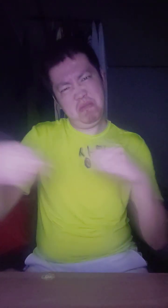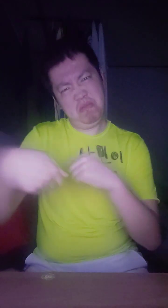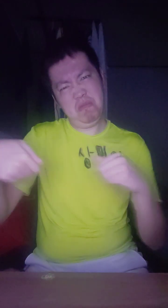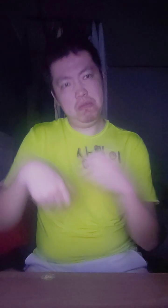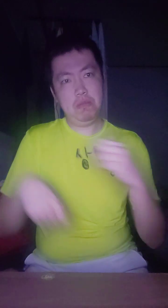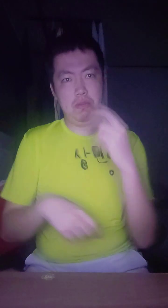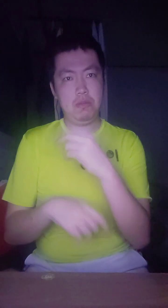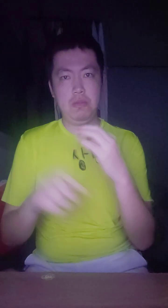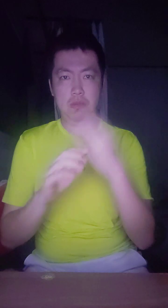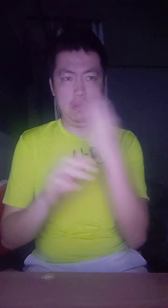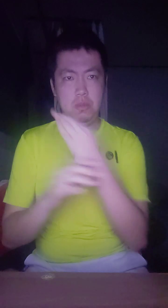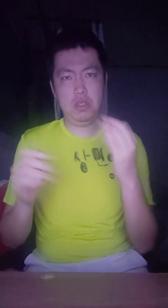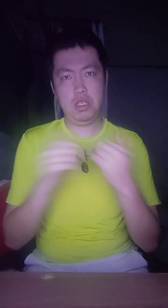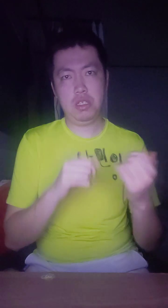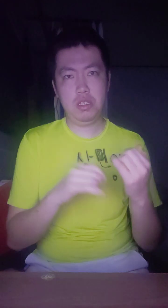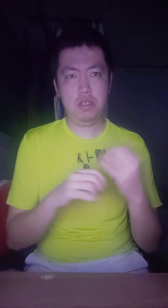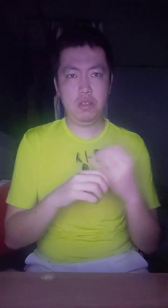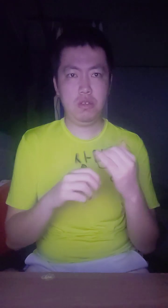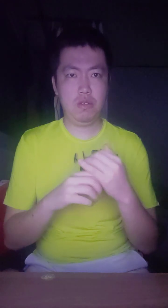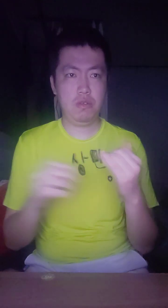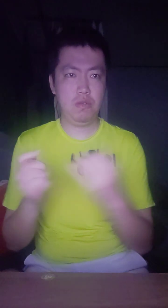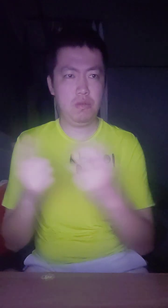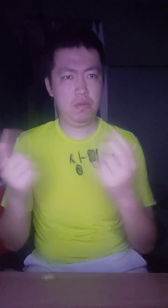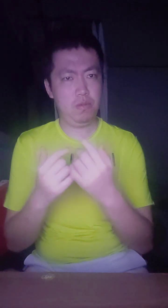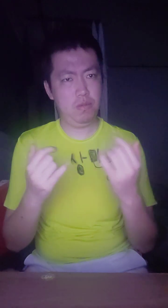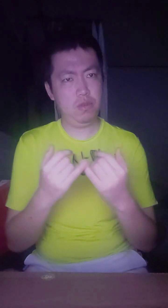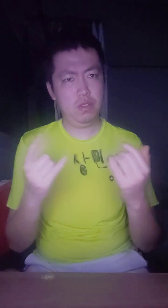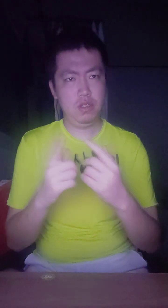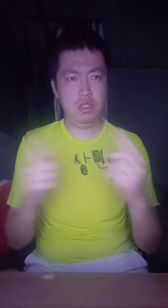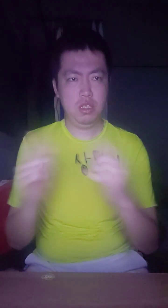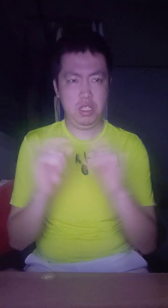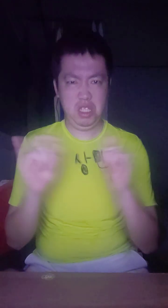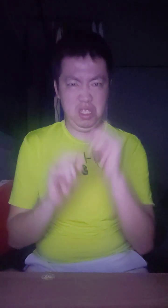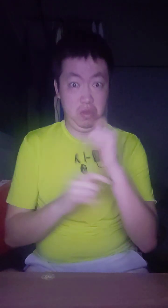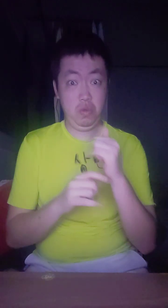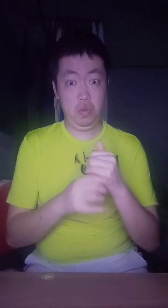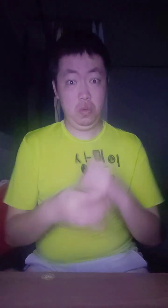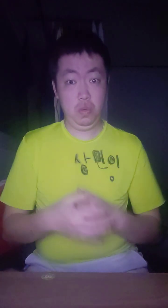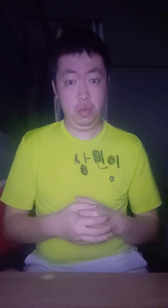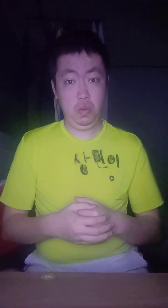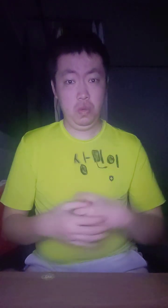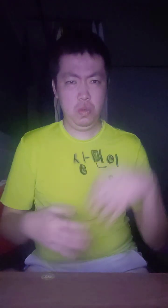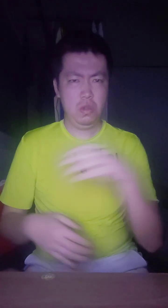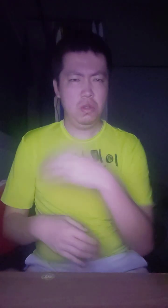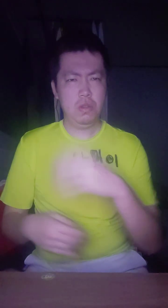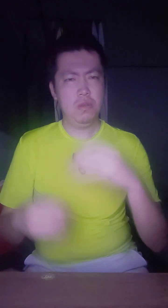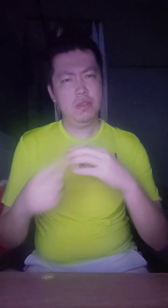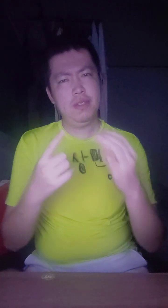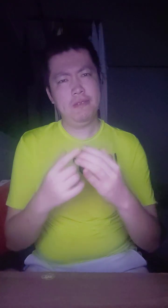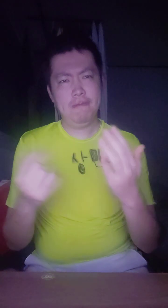많이 생기고 그랬는데 저기에서도 그런 부분이 생기니까 주변의 사례 입장에서 걱정이